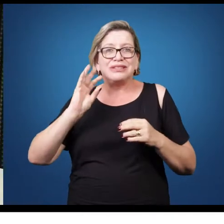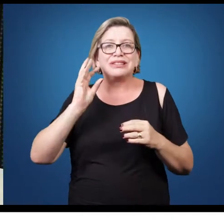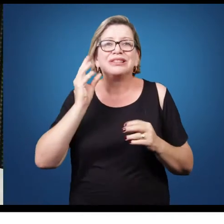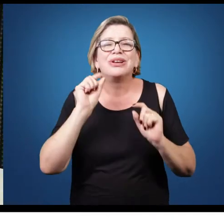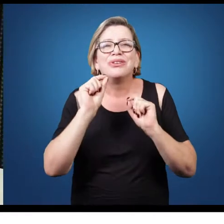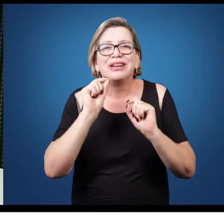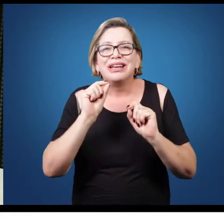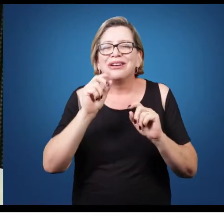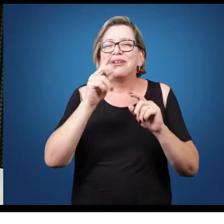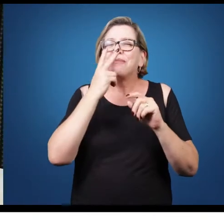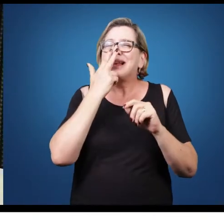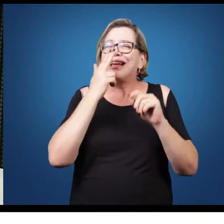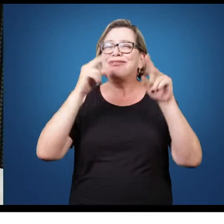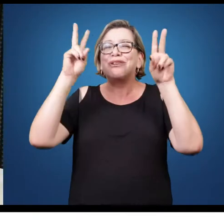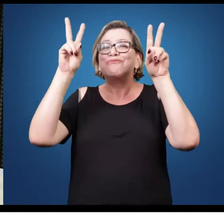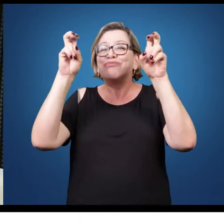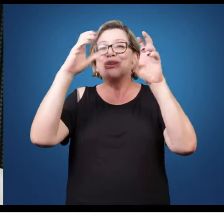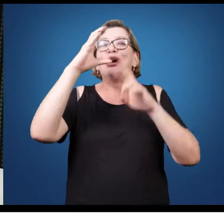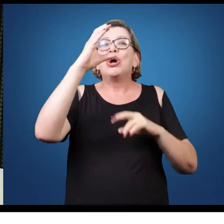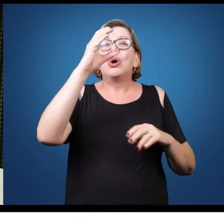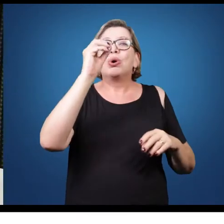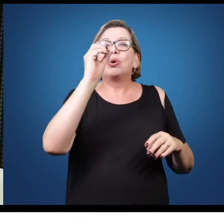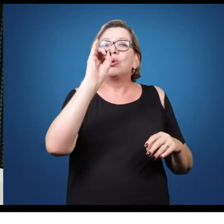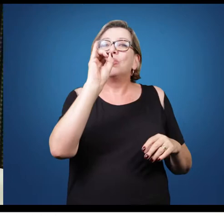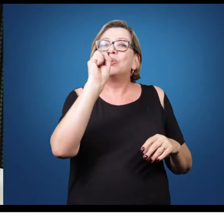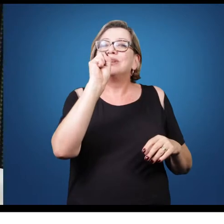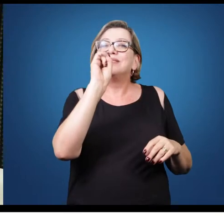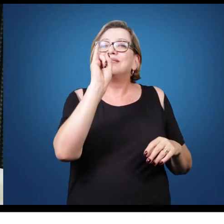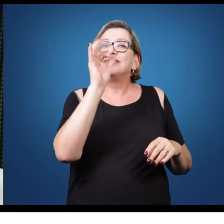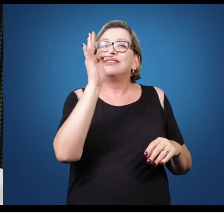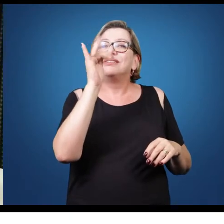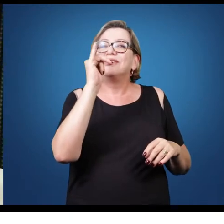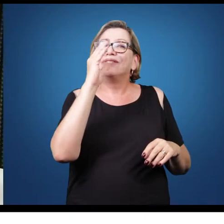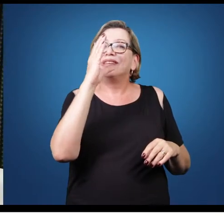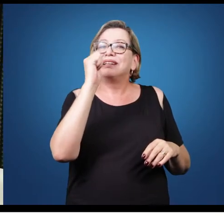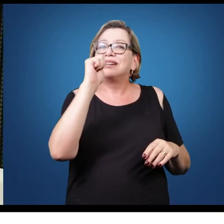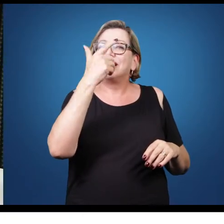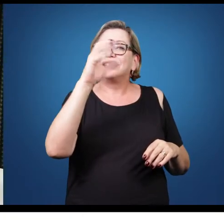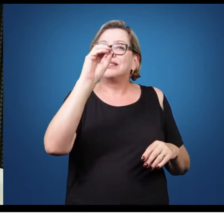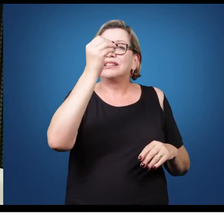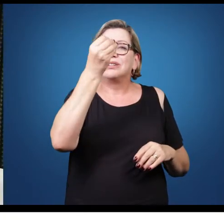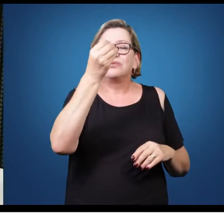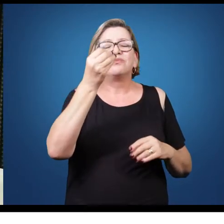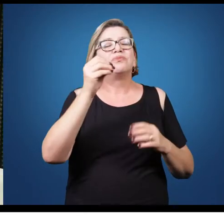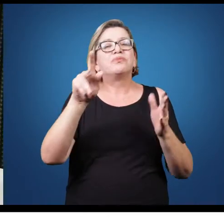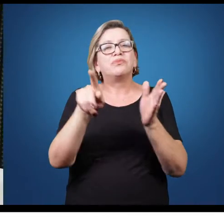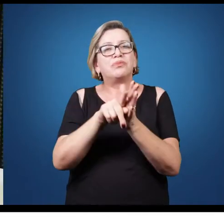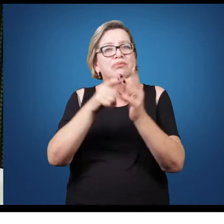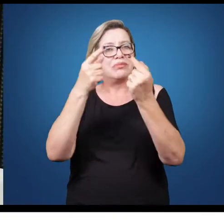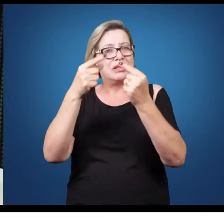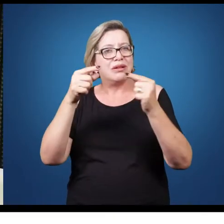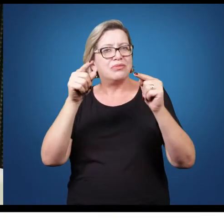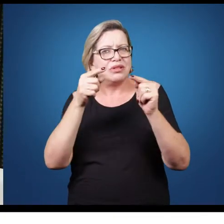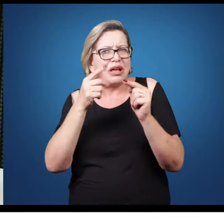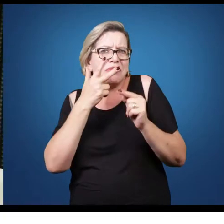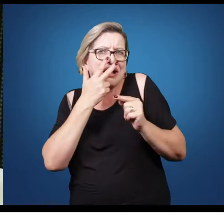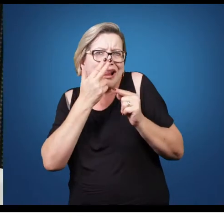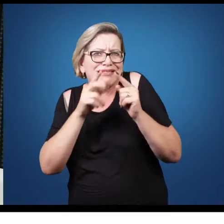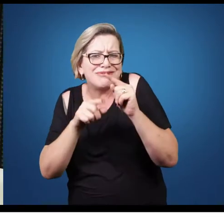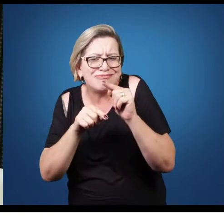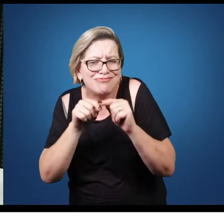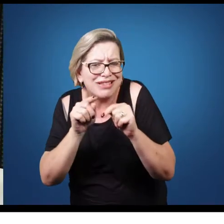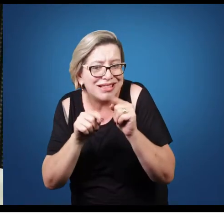música que você pode gravar discos você pode transformar uma música numa coisa uma pessoa coisa